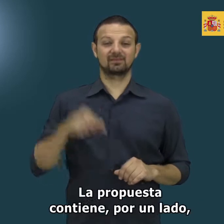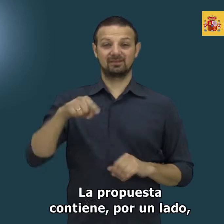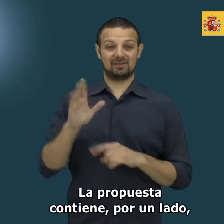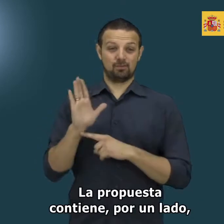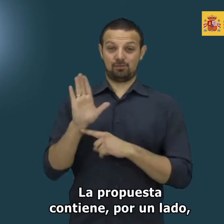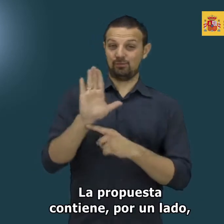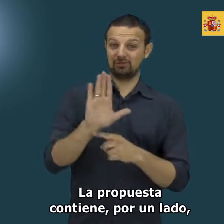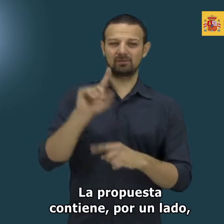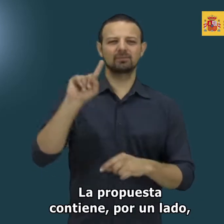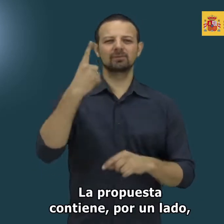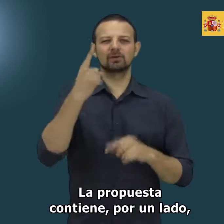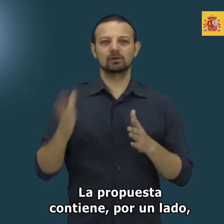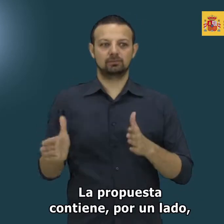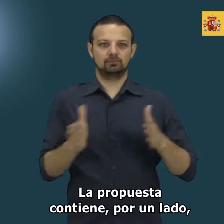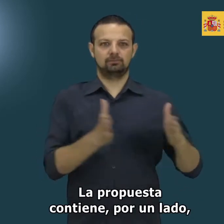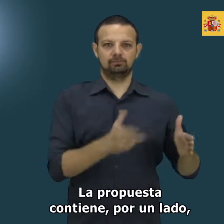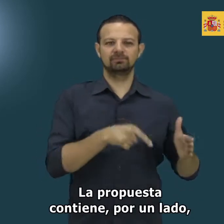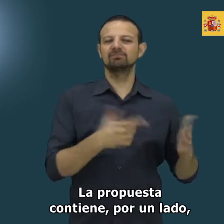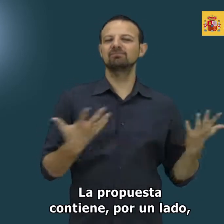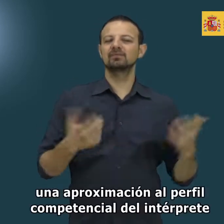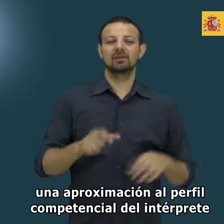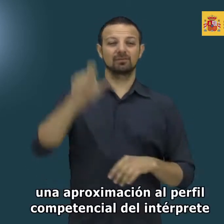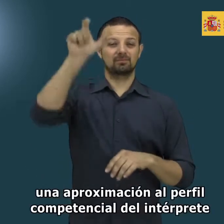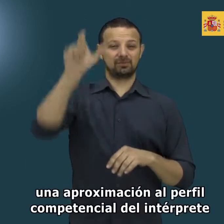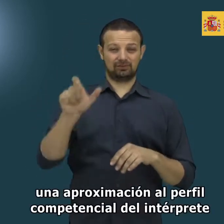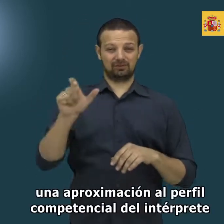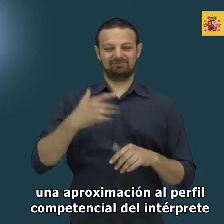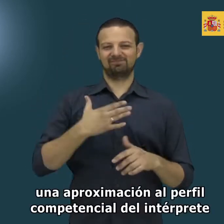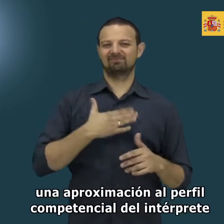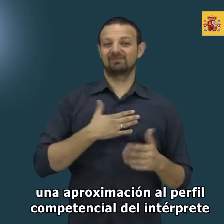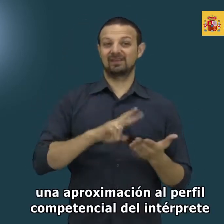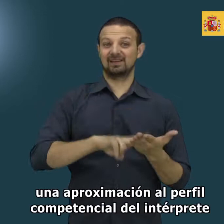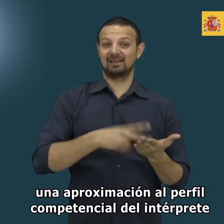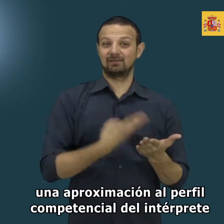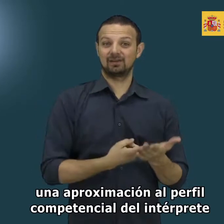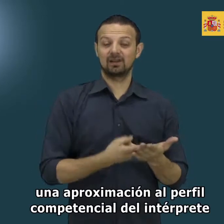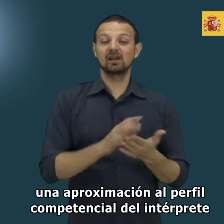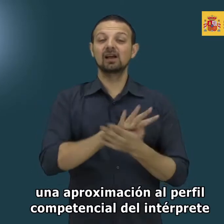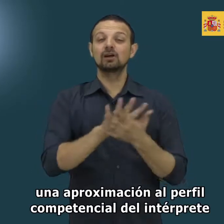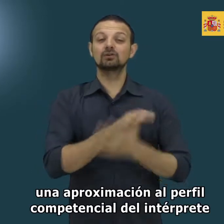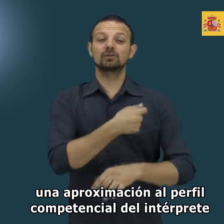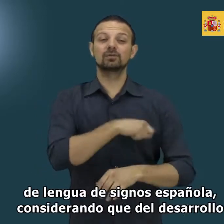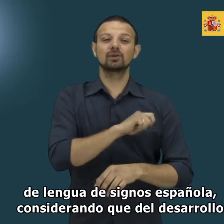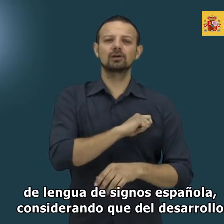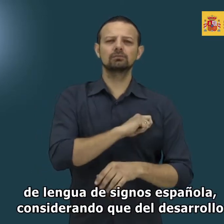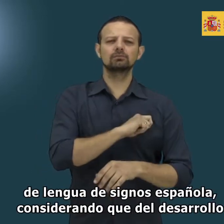La propuesta contiene, por un lado, una aproximación al perfil competencial del intérprete de lengua de signos española,